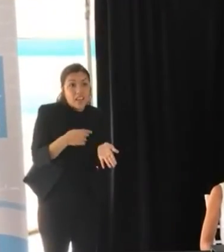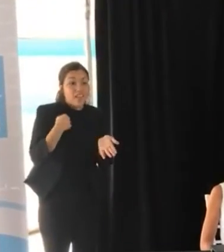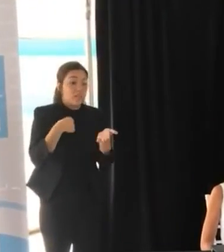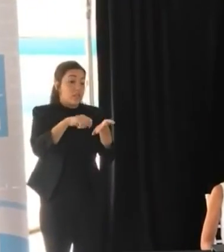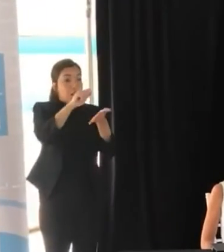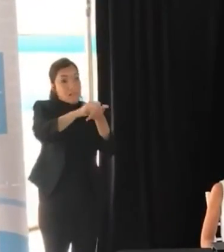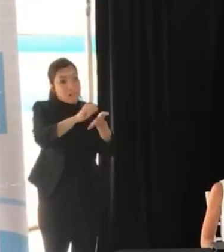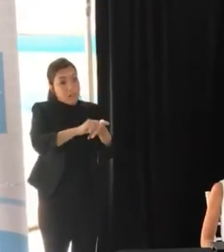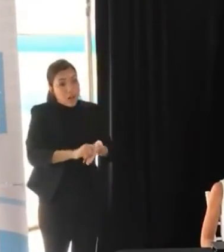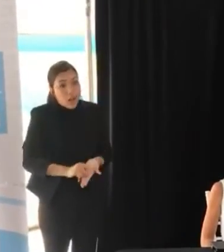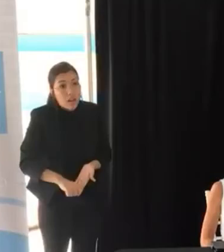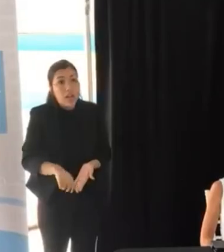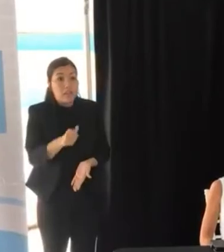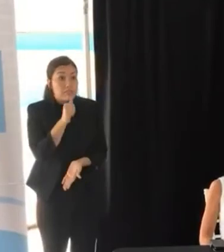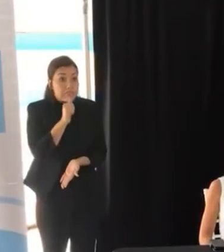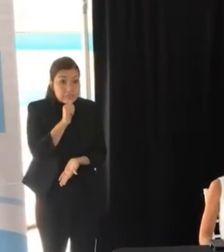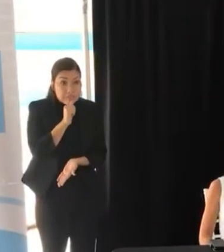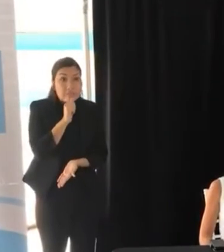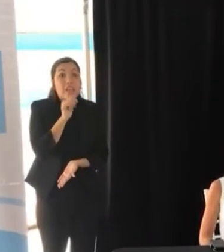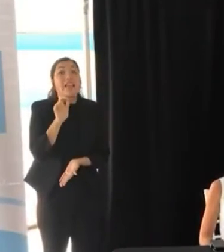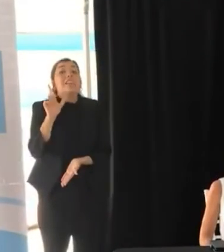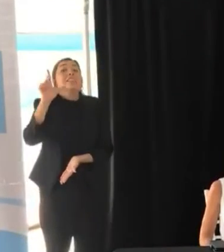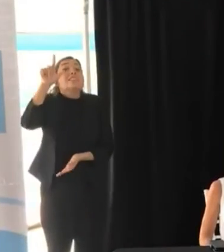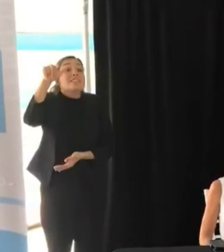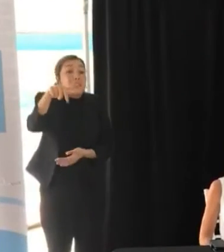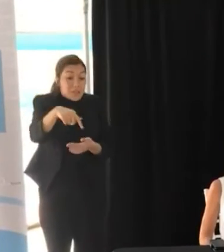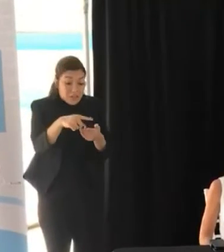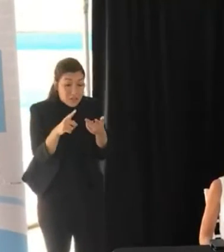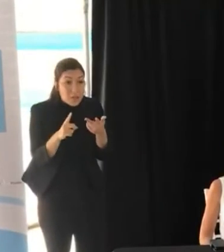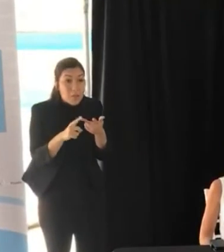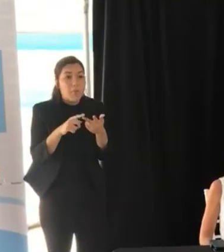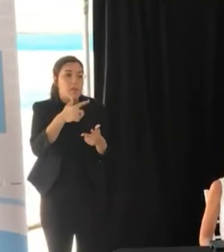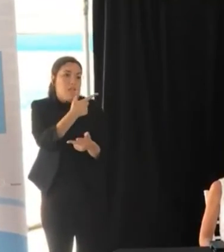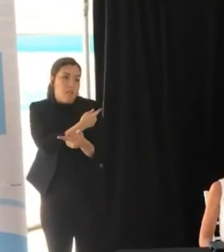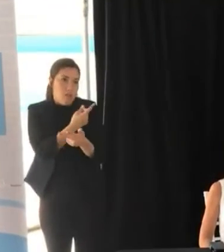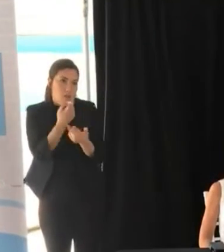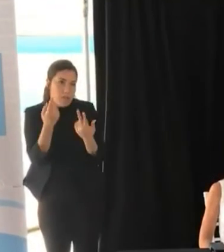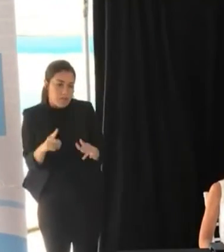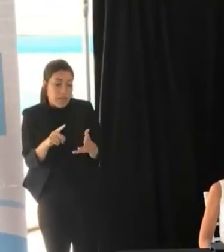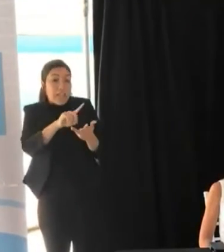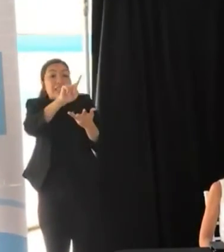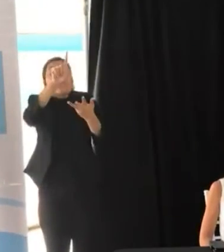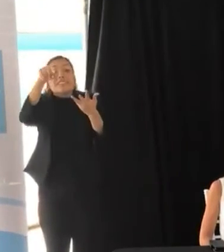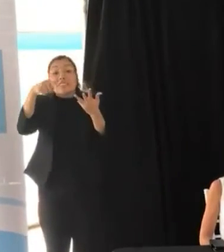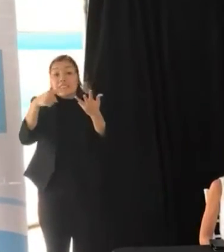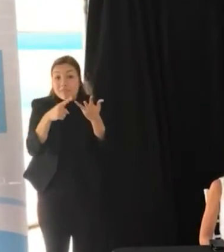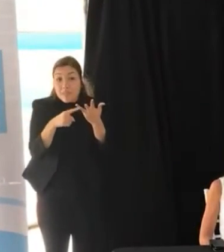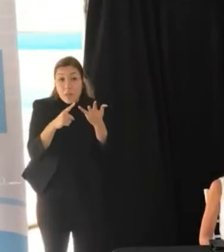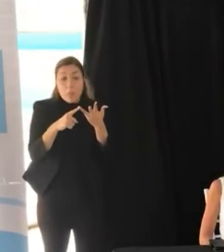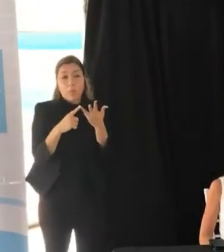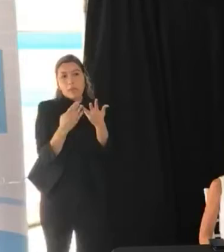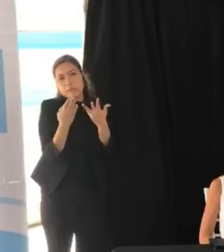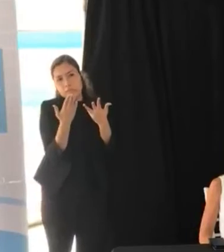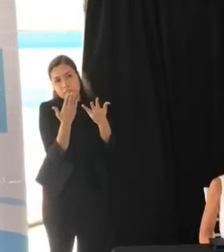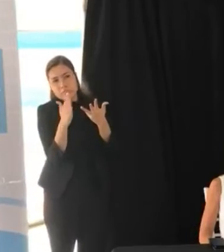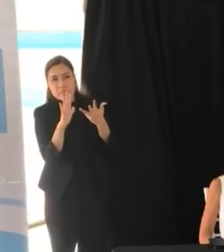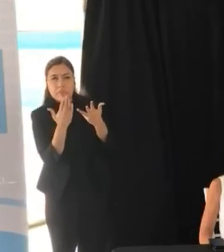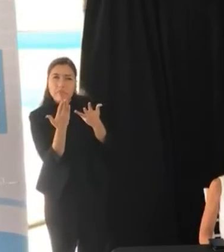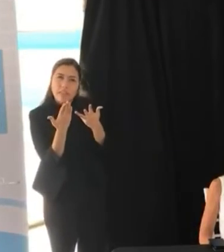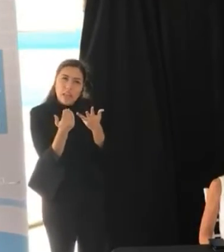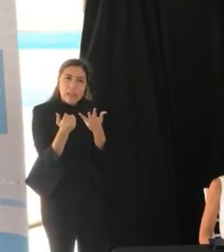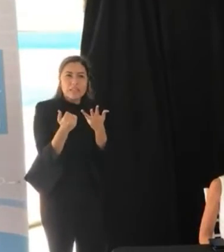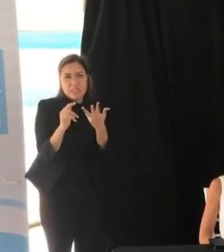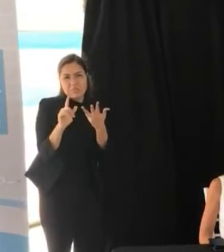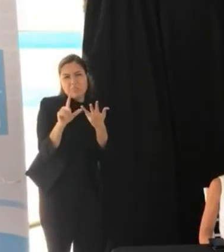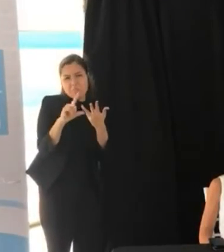paciente. Luego ese paciente pasa a ser vacunado y luego tiene que estar de 15 minutos a 20 minutos en un área de observación. ¿Por qué tiene